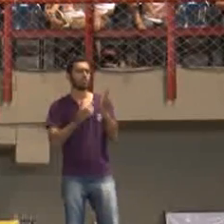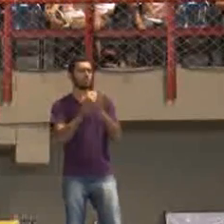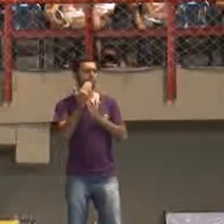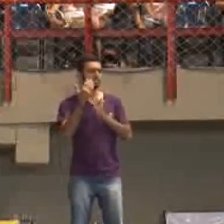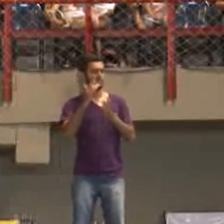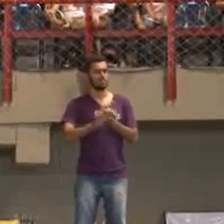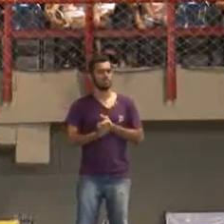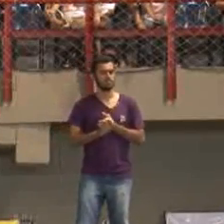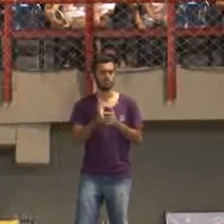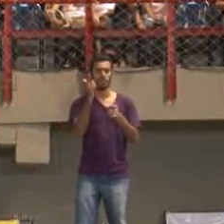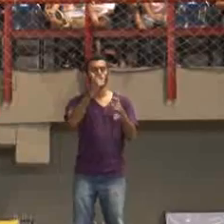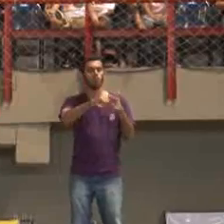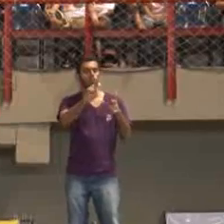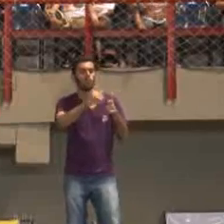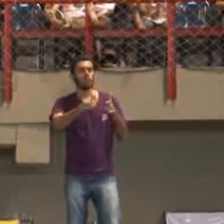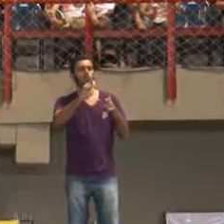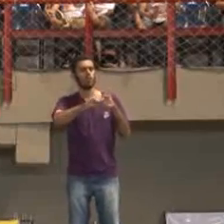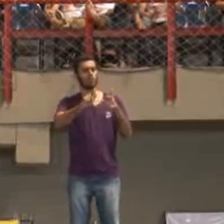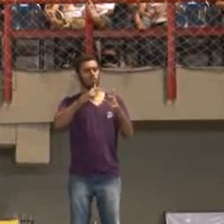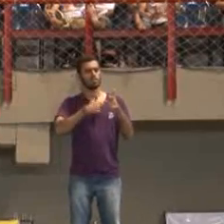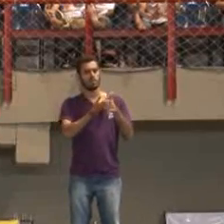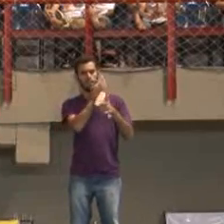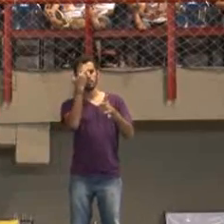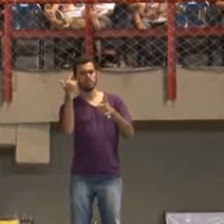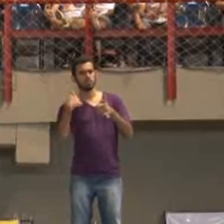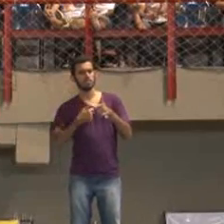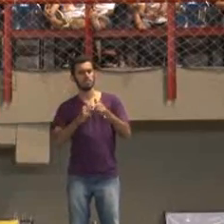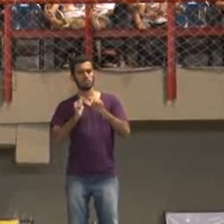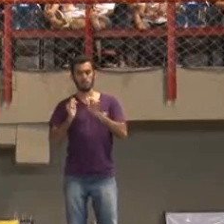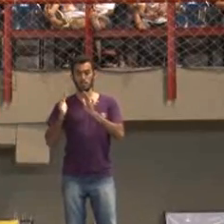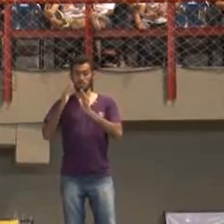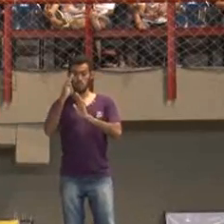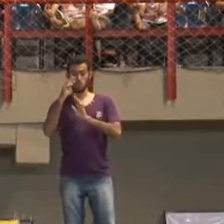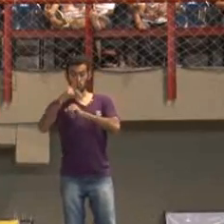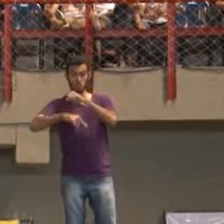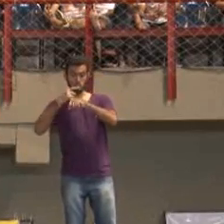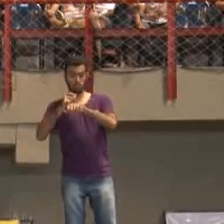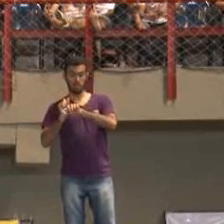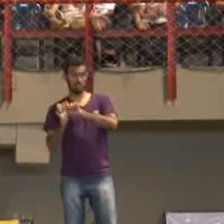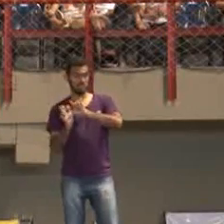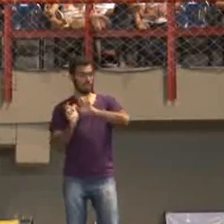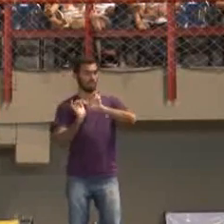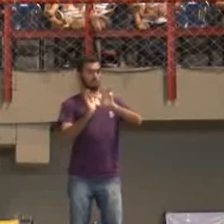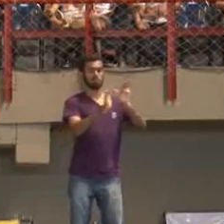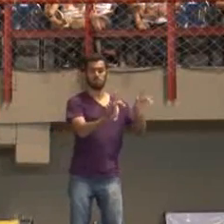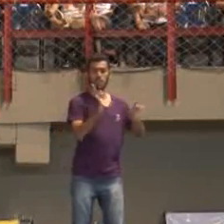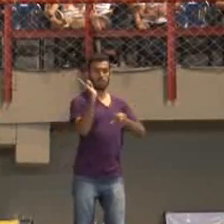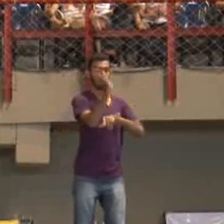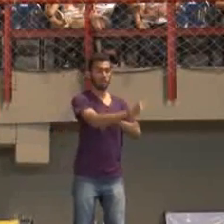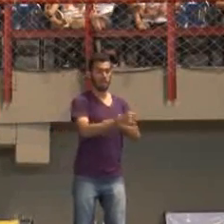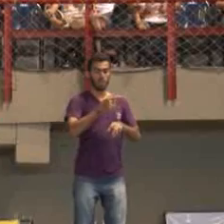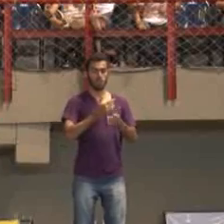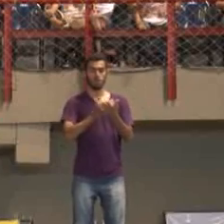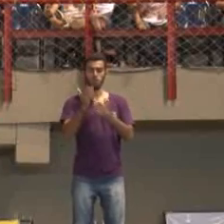o problema da imigração começou pela vinda dos negros para o